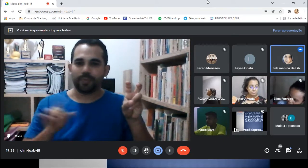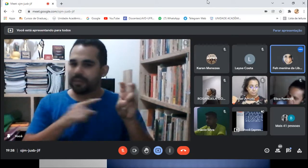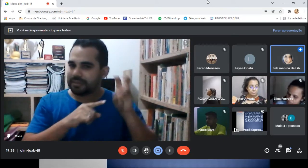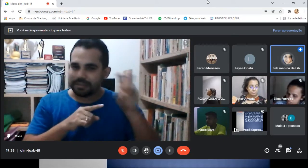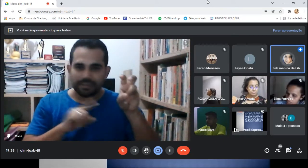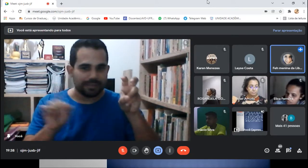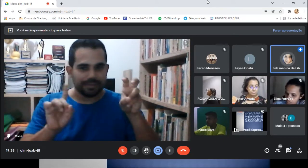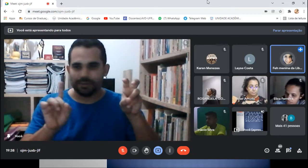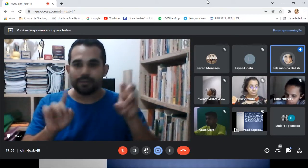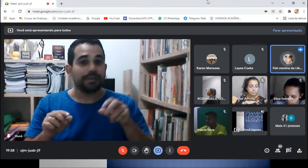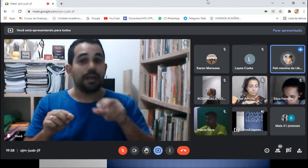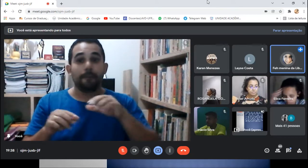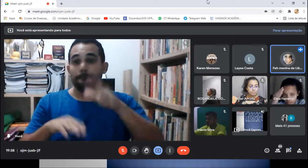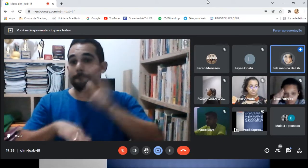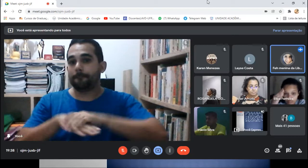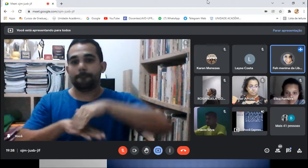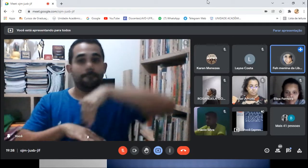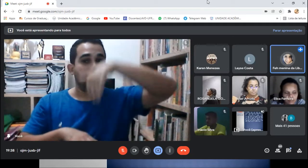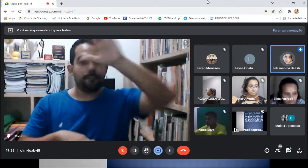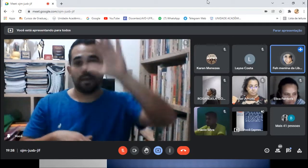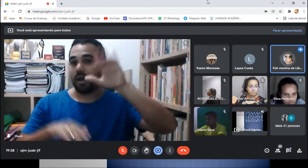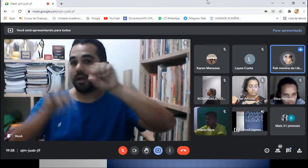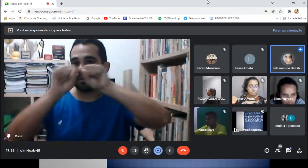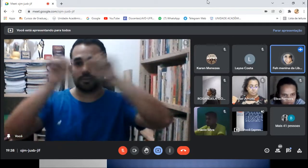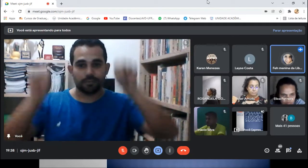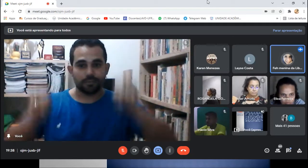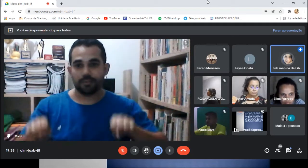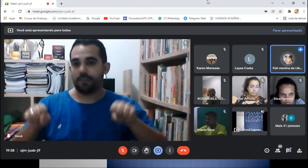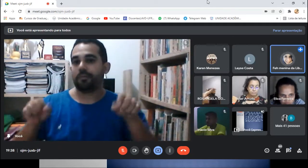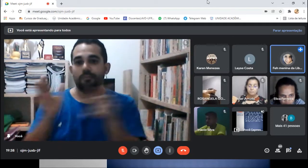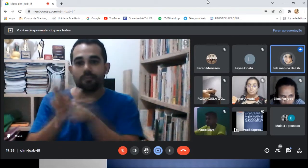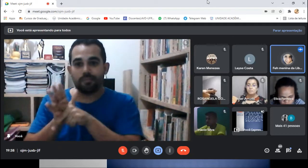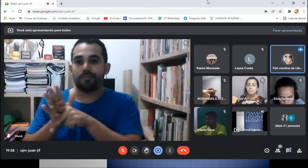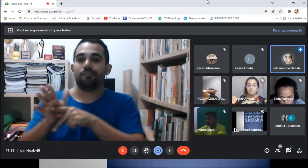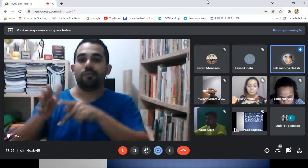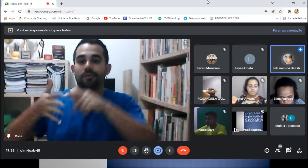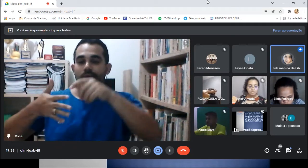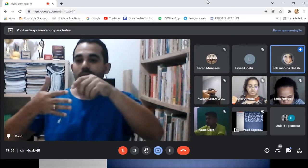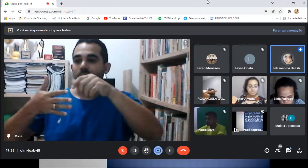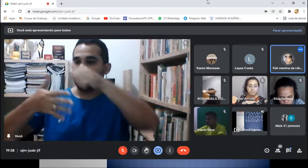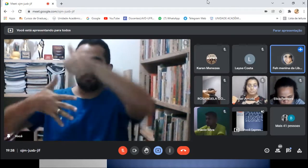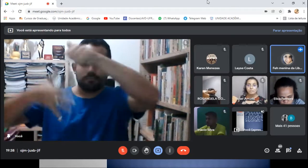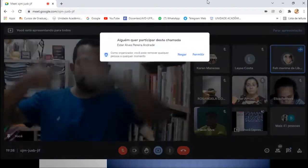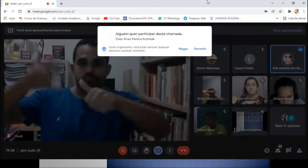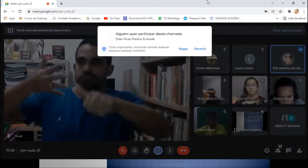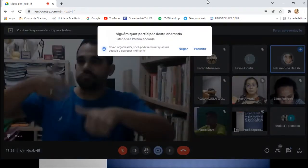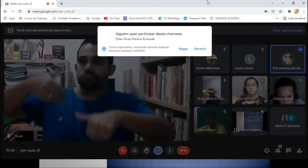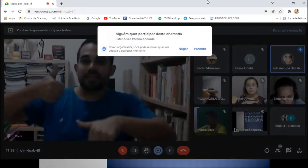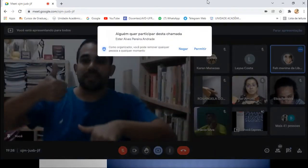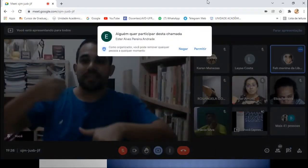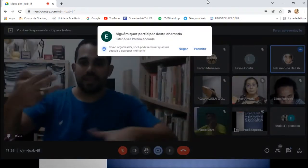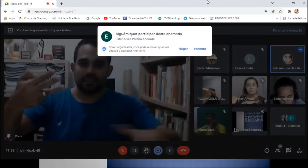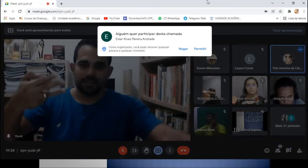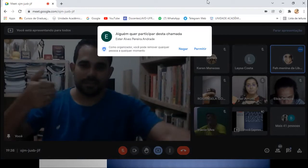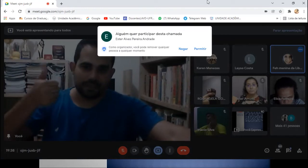mas também lembrar que não são só apenas 5 parâmetros, existem outros parâmetros dentro do sistema que a gente pode estar estudando.